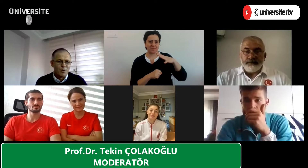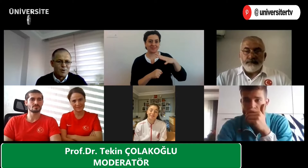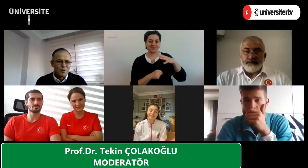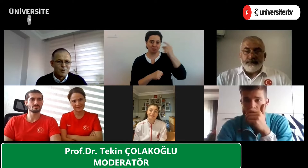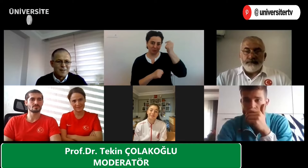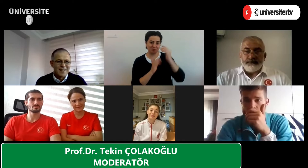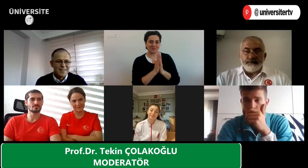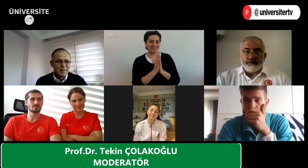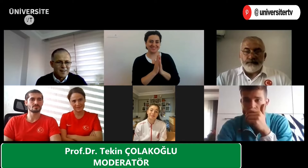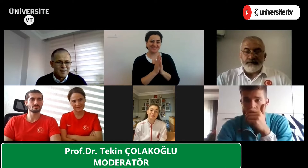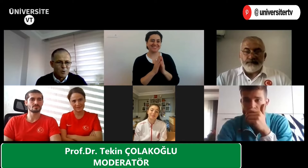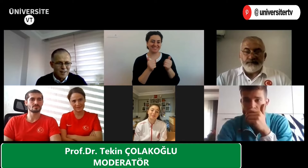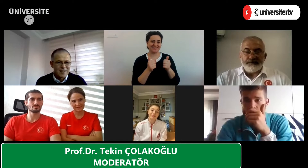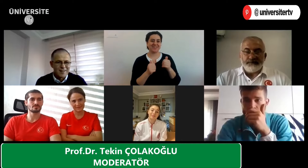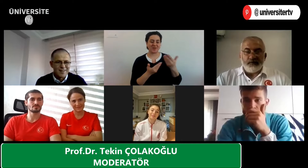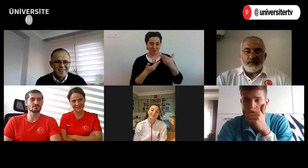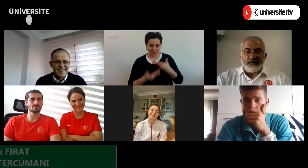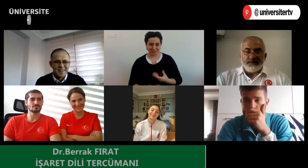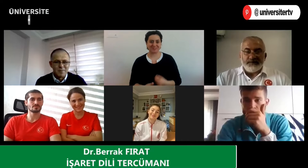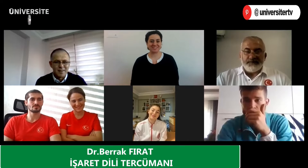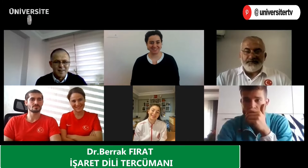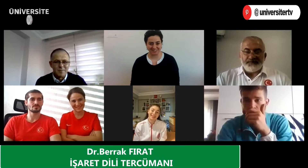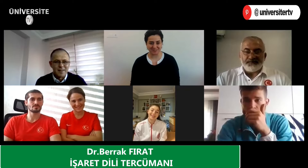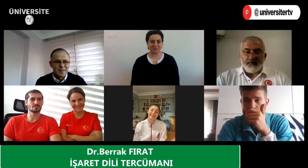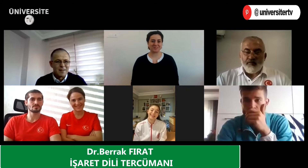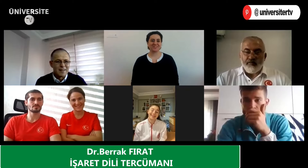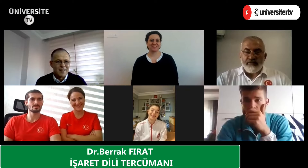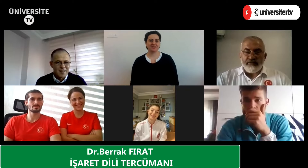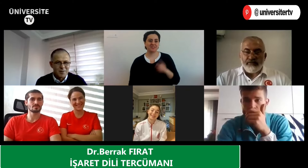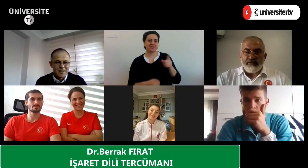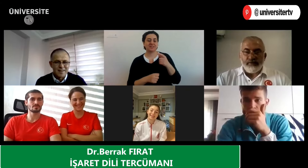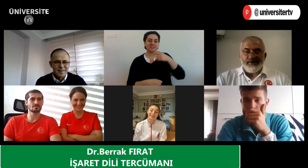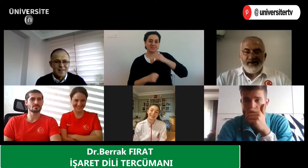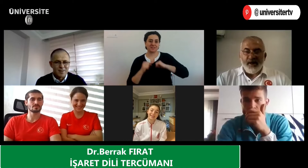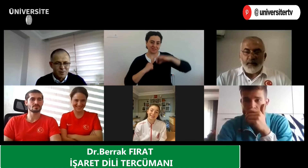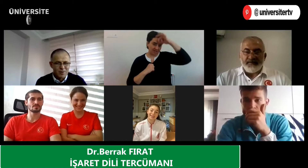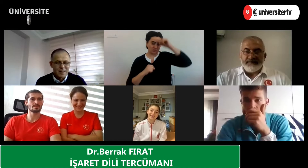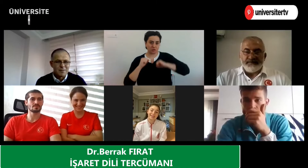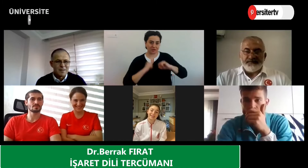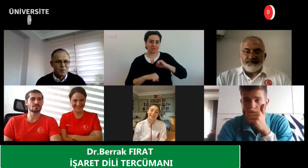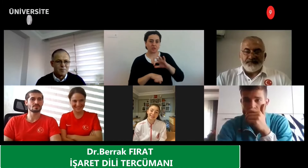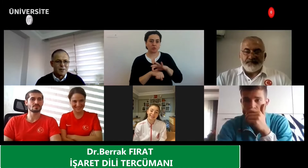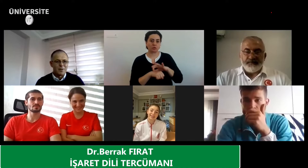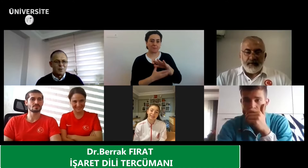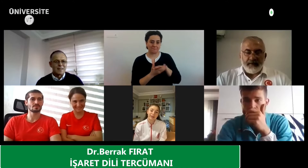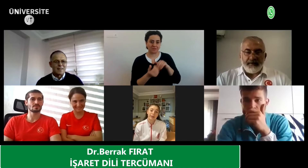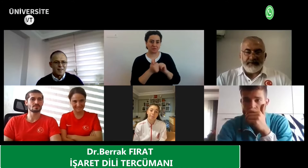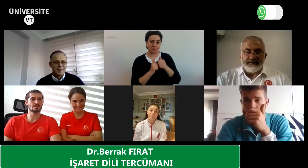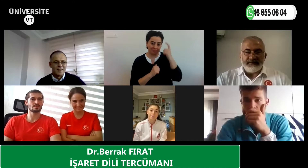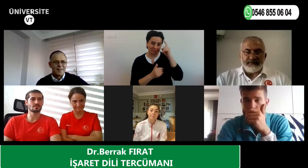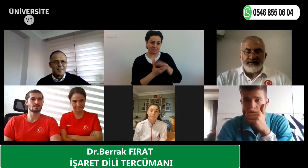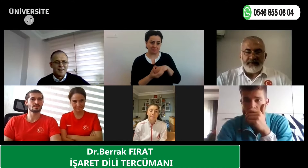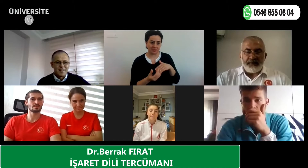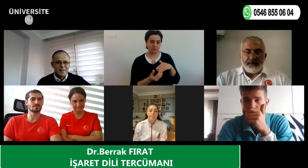Hanım'ı unuttum. Çok özür diliyorum kendisine. Berrak Hanım hoş geldiniz. Berrak Hanım aynı zamanda da Gazi Üniversitesi'nde doktora yaptı. Spor Bilimleri